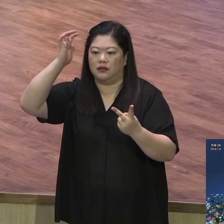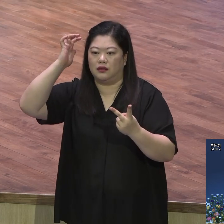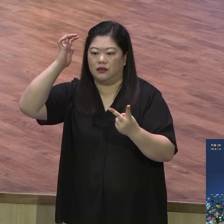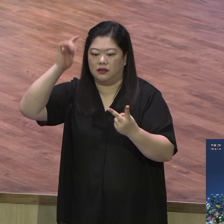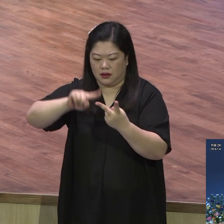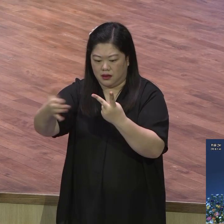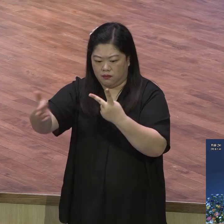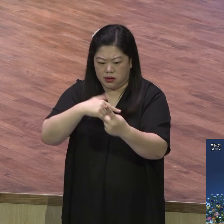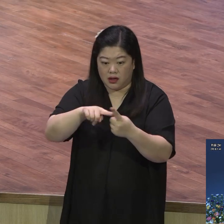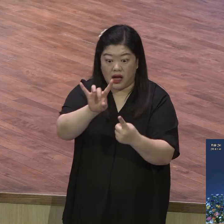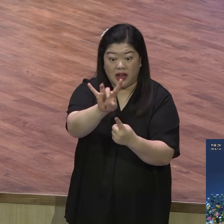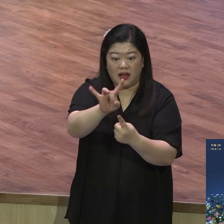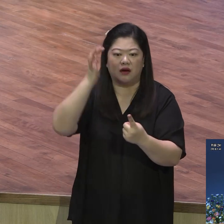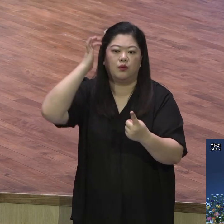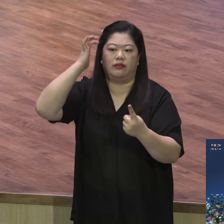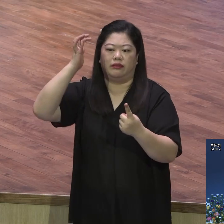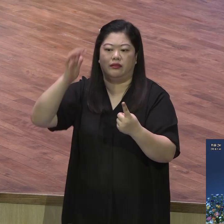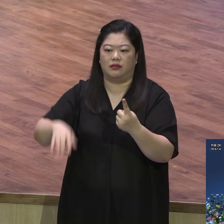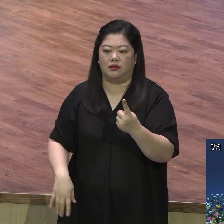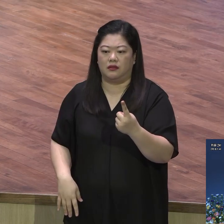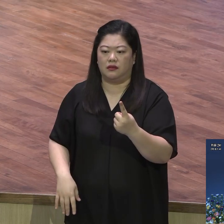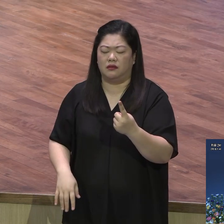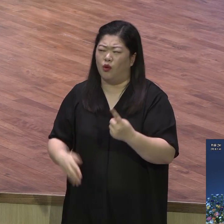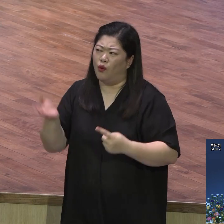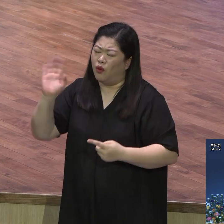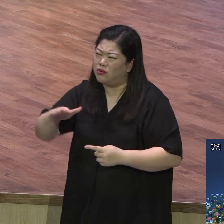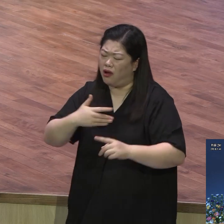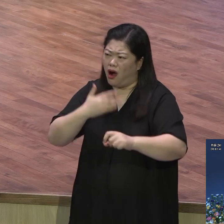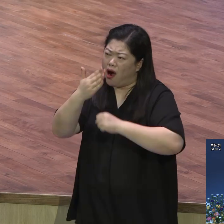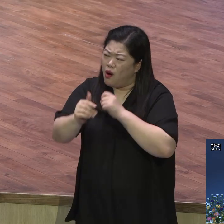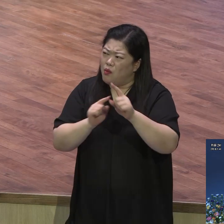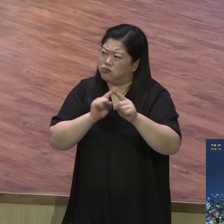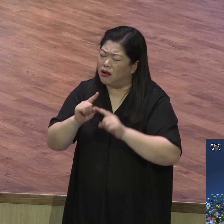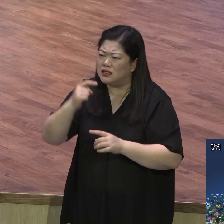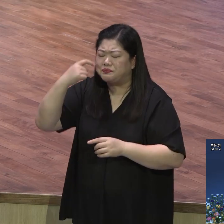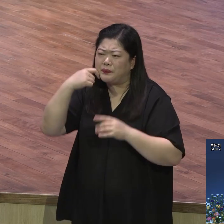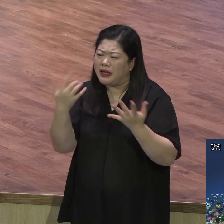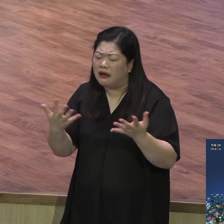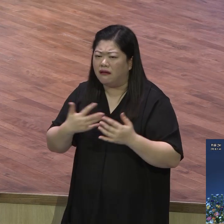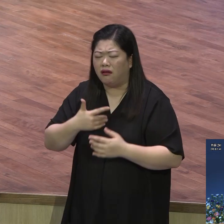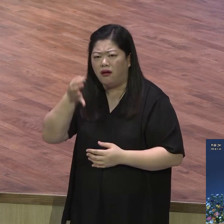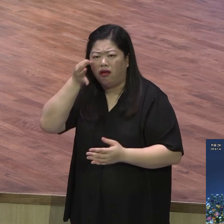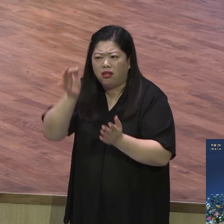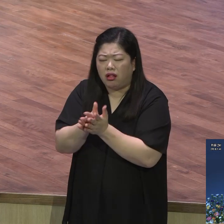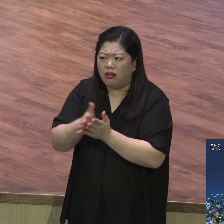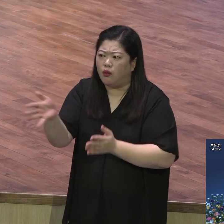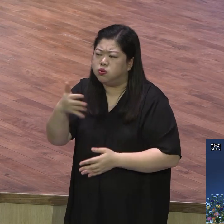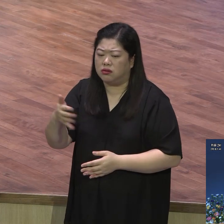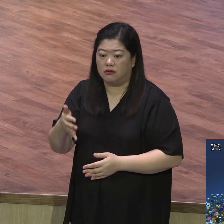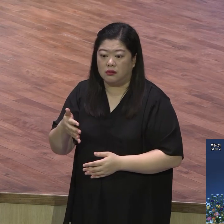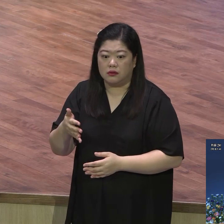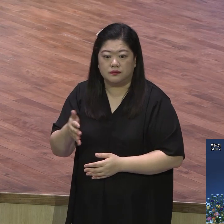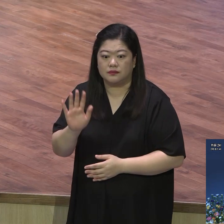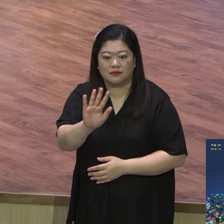보이지 않아도 눈에 안 보여도 느껴야 돼요. 아니면 응답으로 느껴야 돼요. 느껴야 돼요.